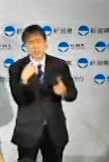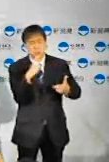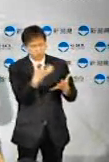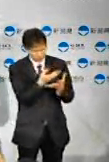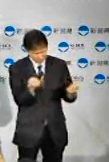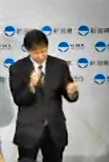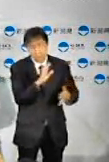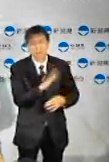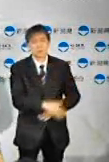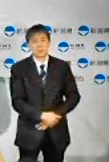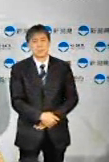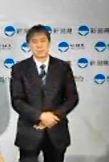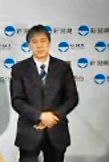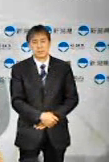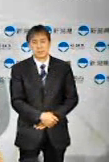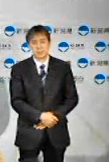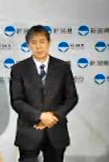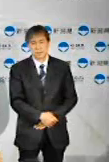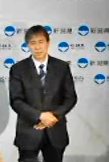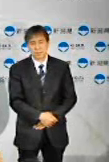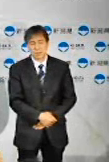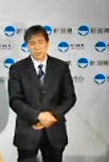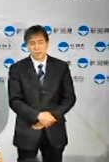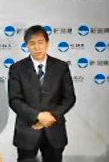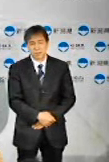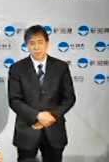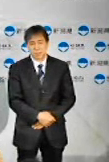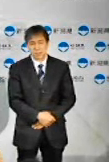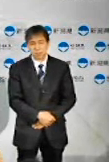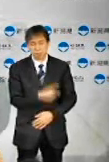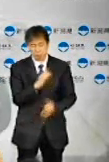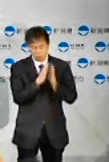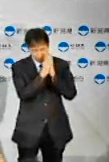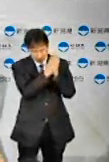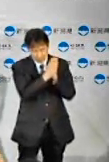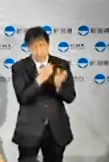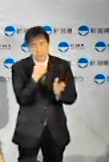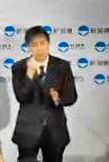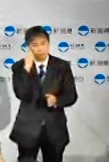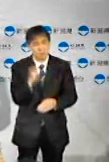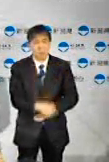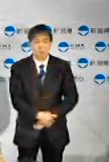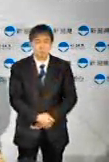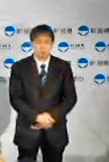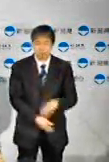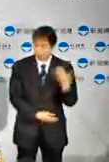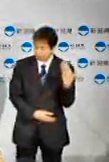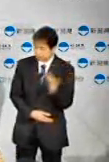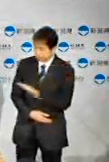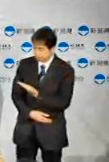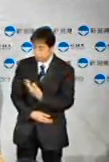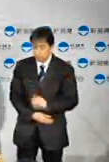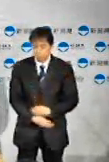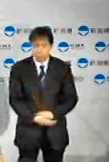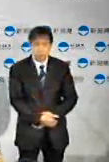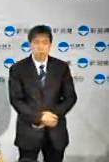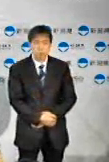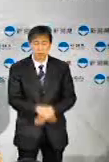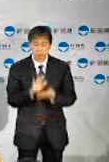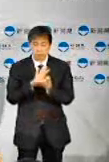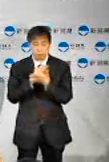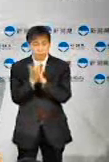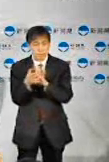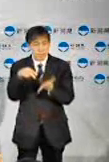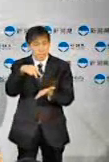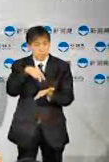たくさんありますので、それはお願いしていきたいと思いますよ。 まあ、あと1点ですね、県とし